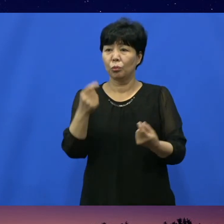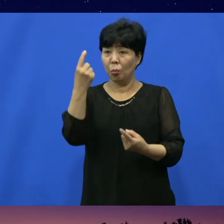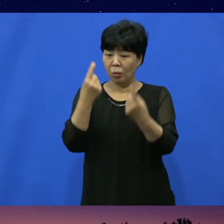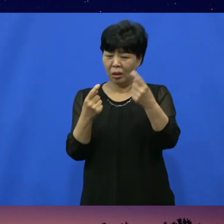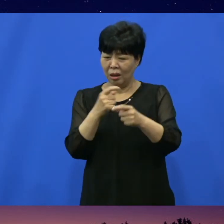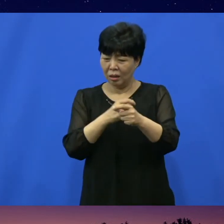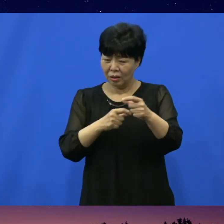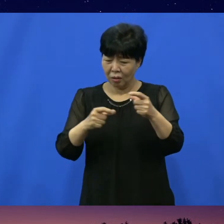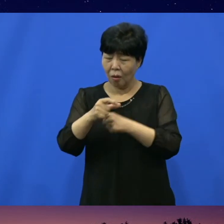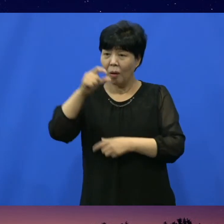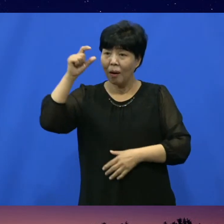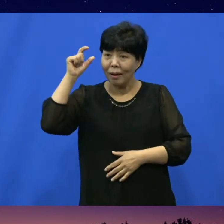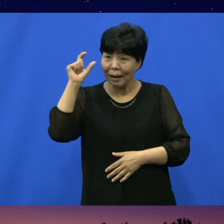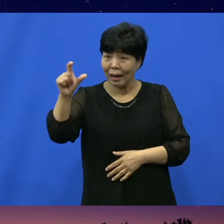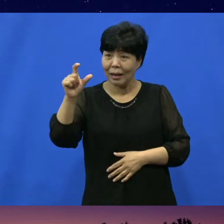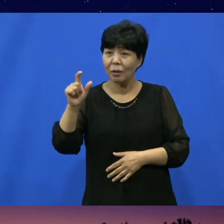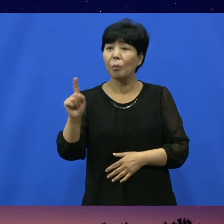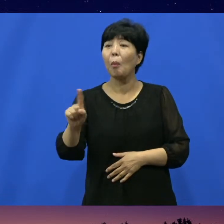사랑이.